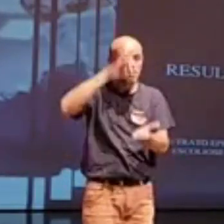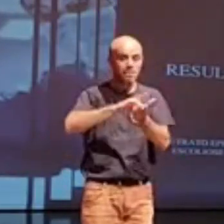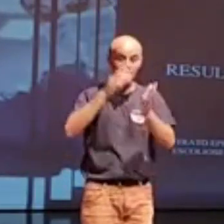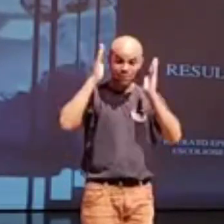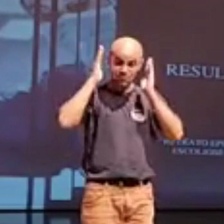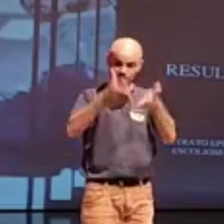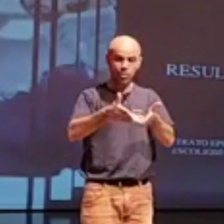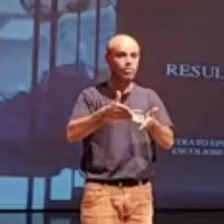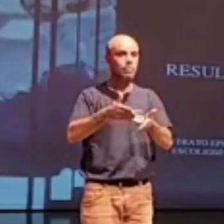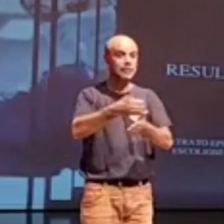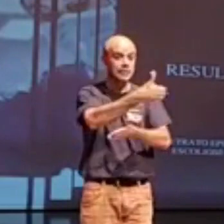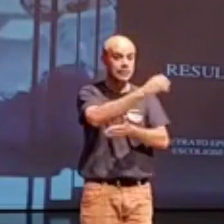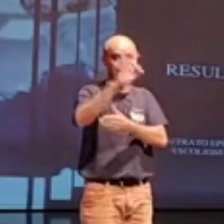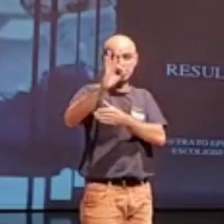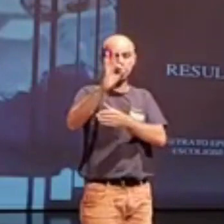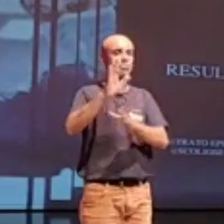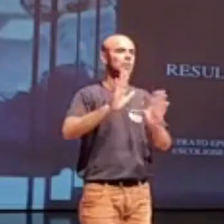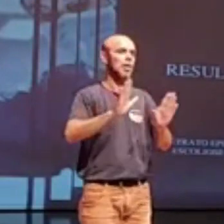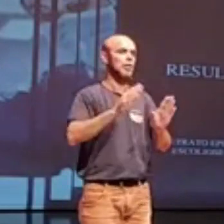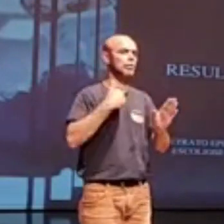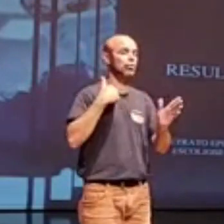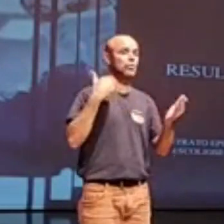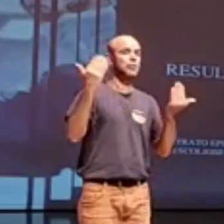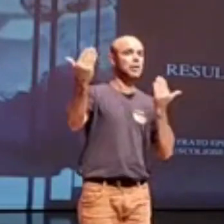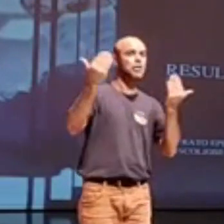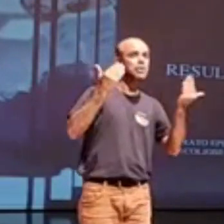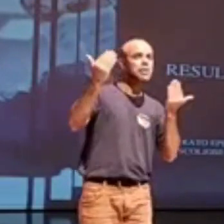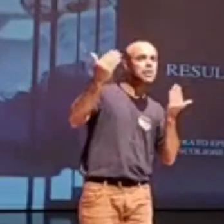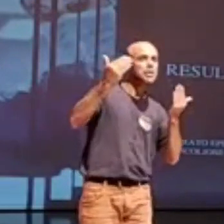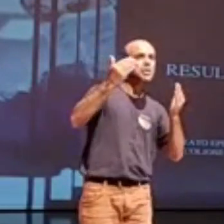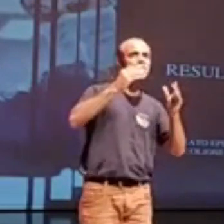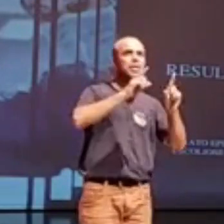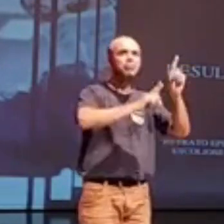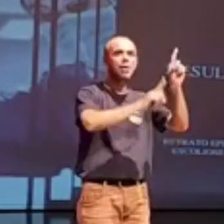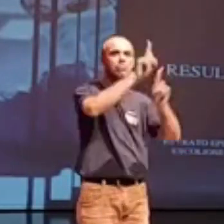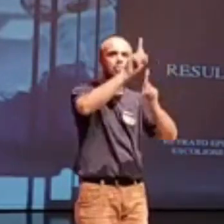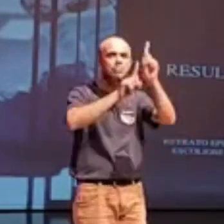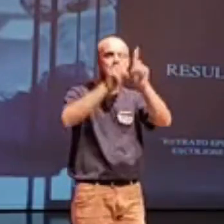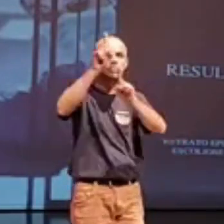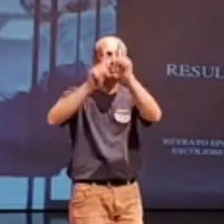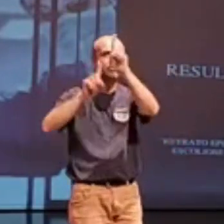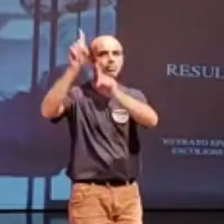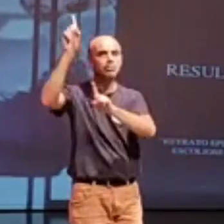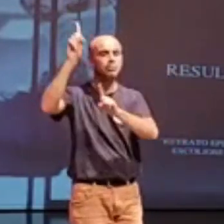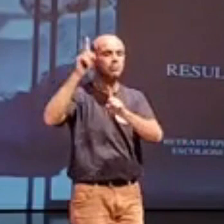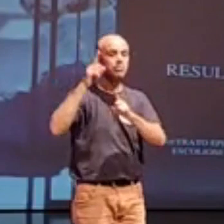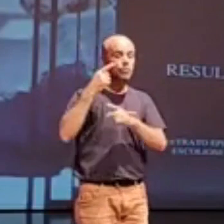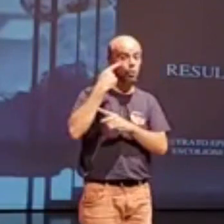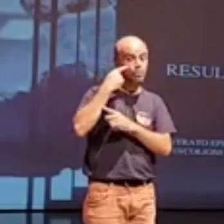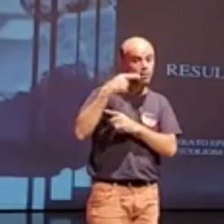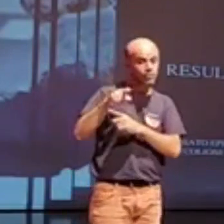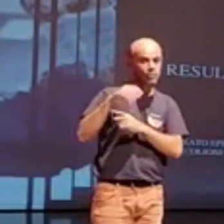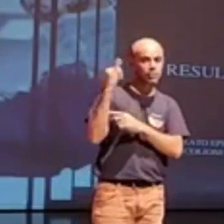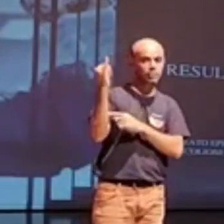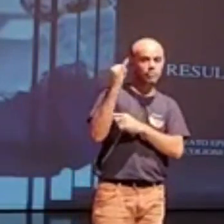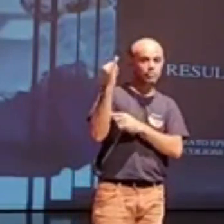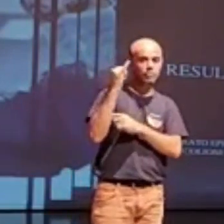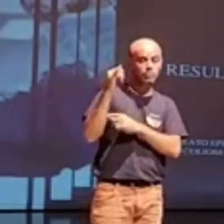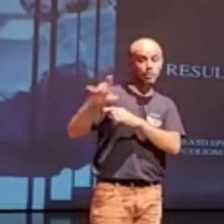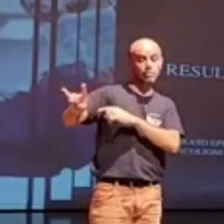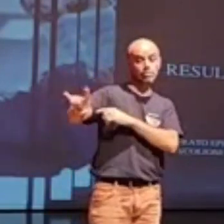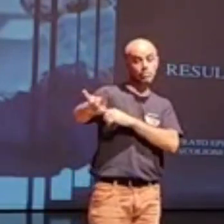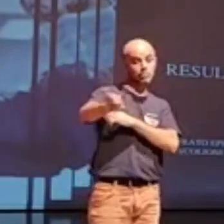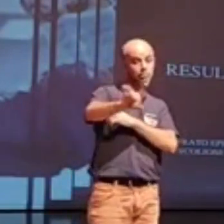Não acontece 100%, a gente trabalha muito com estatística, né? Mas, então, a observação é sempre importante. Cada caso é um caso. A